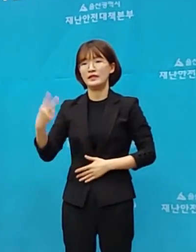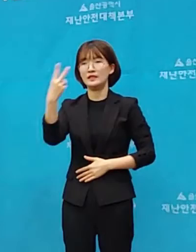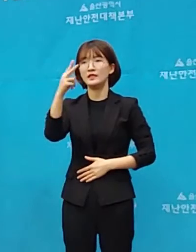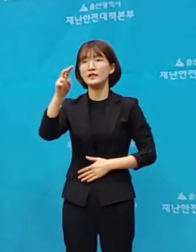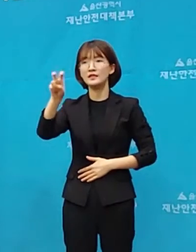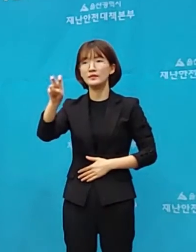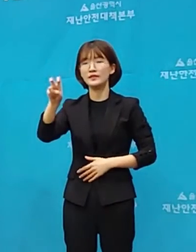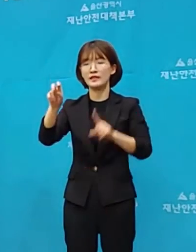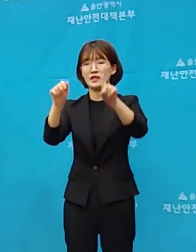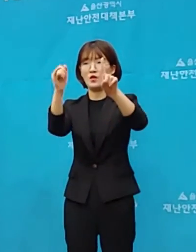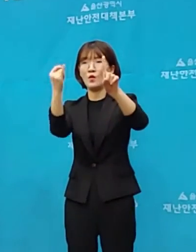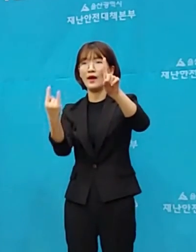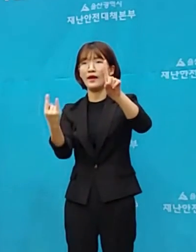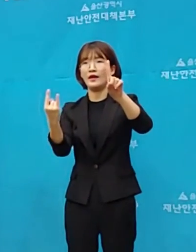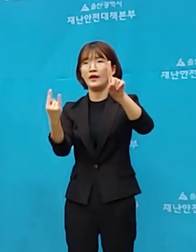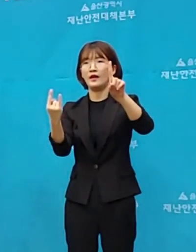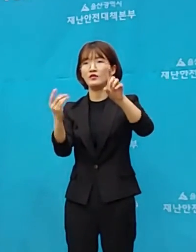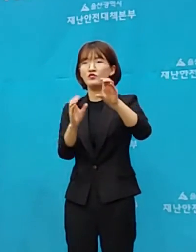2020년도 제1회